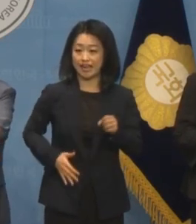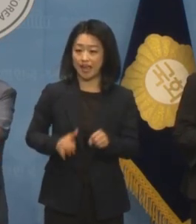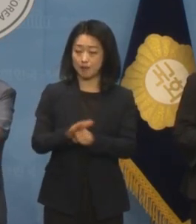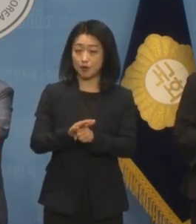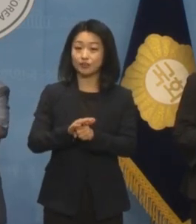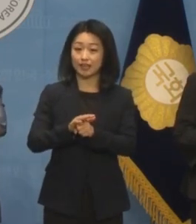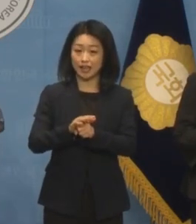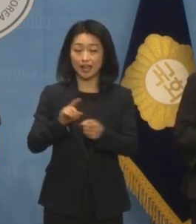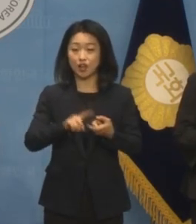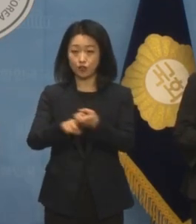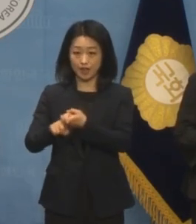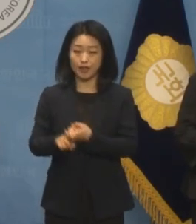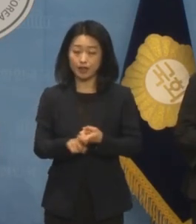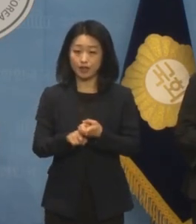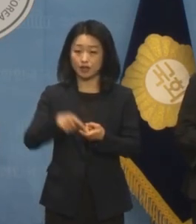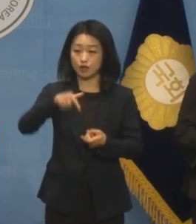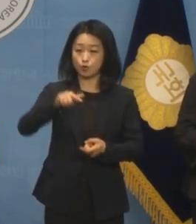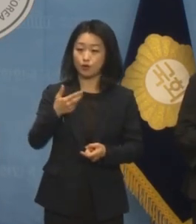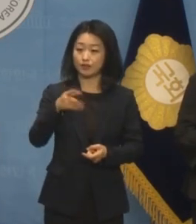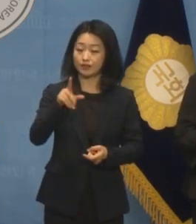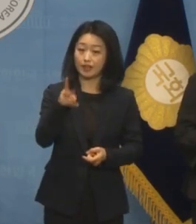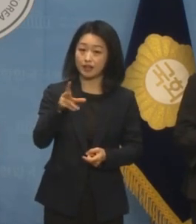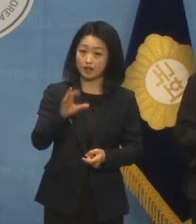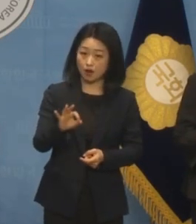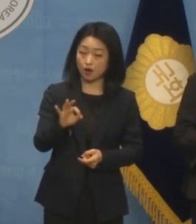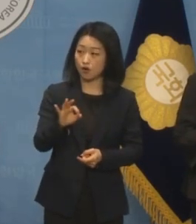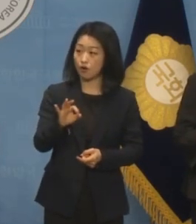권태영 선생님과